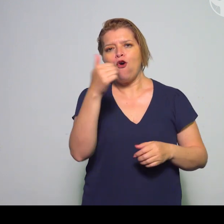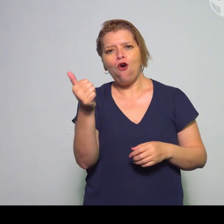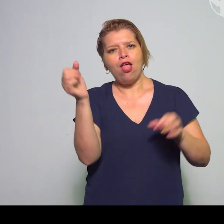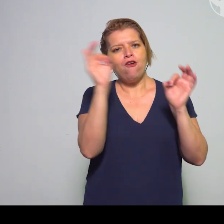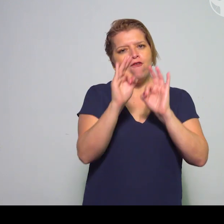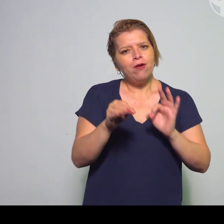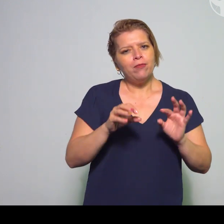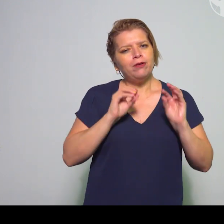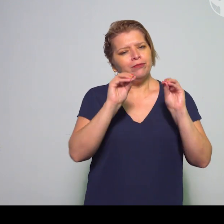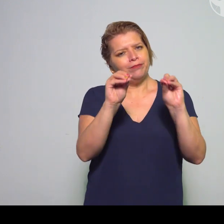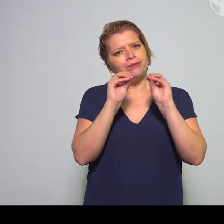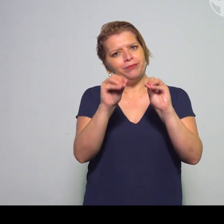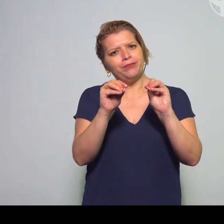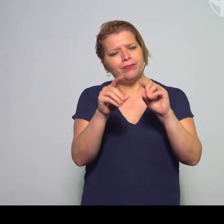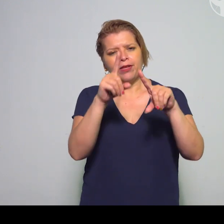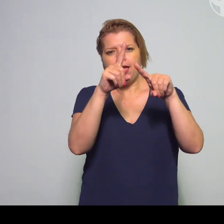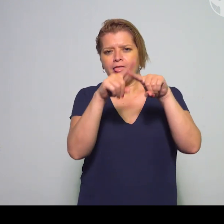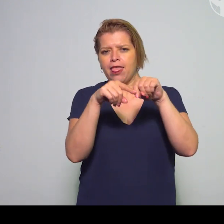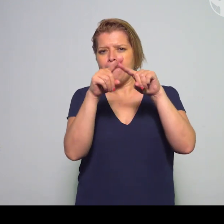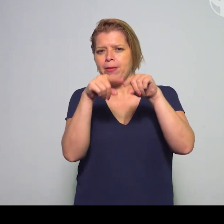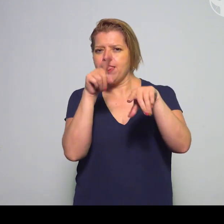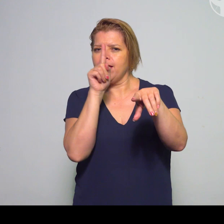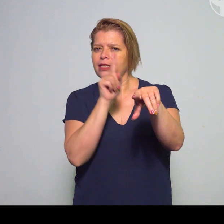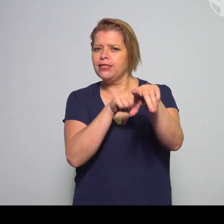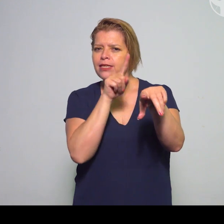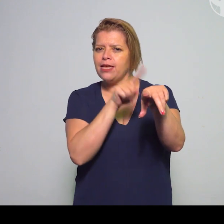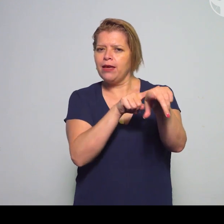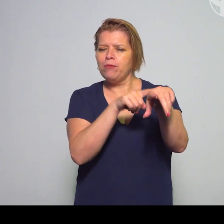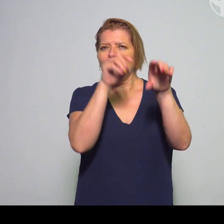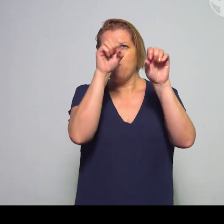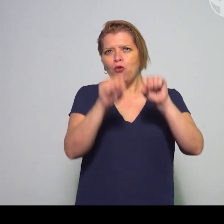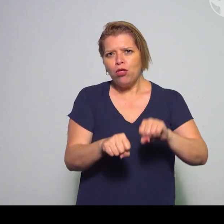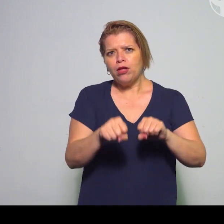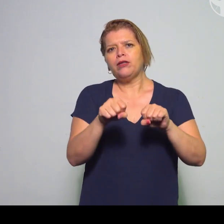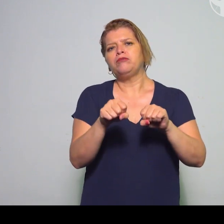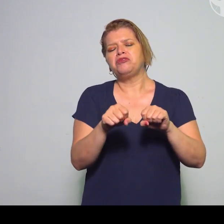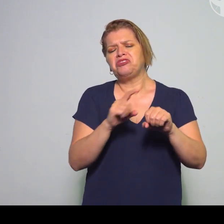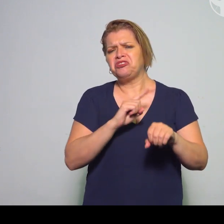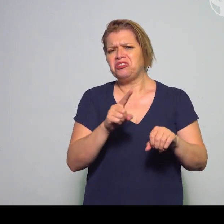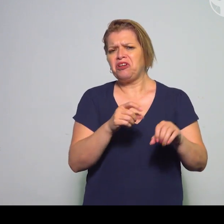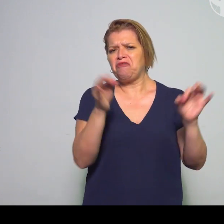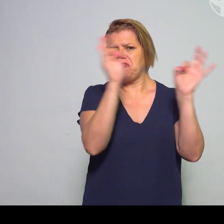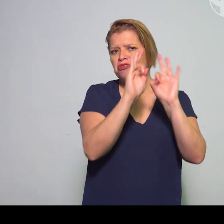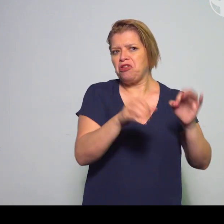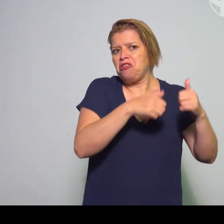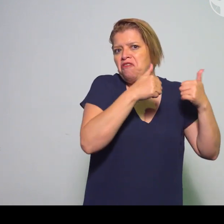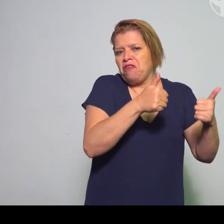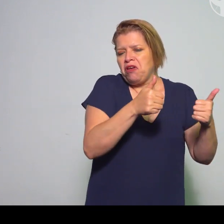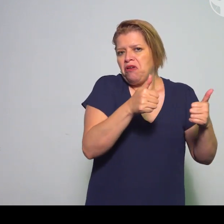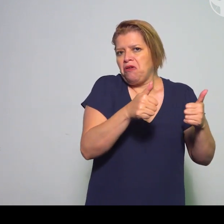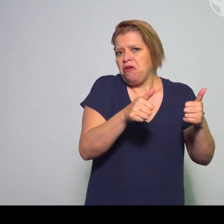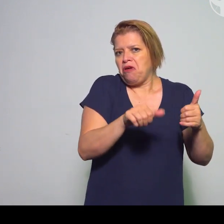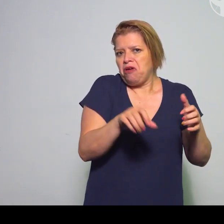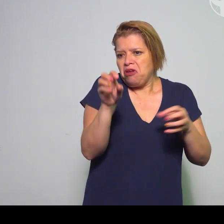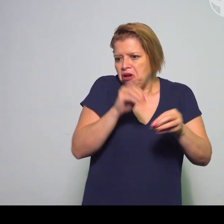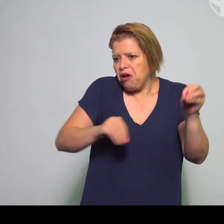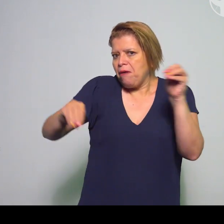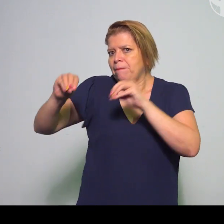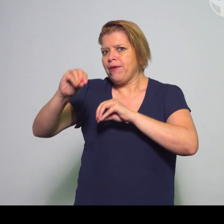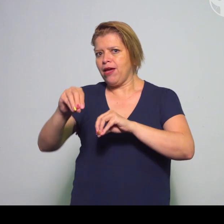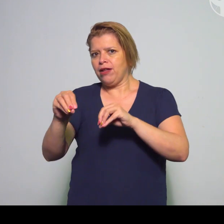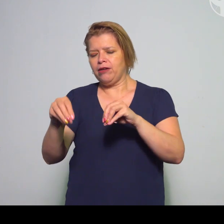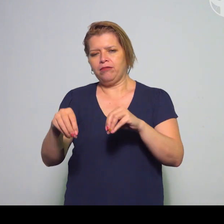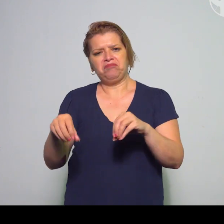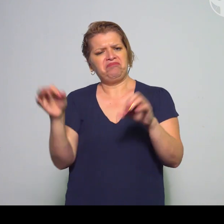y otro factor que tenemos que tomar en cuenta es que dependiendo las temporadas podemos pasar de estar funcionando correctamente